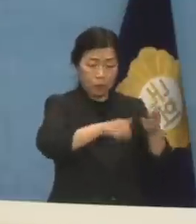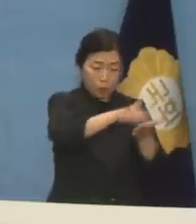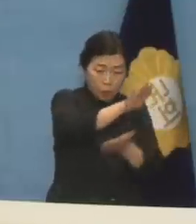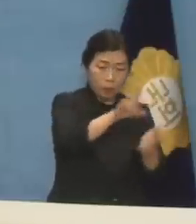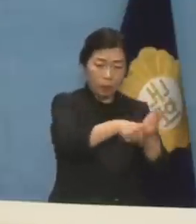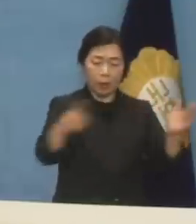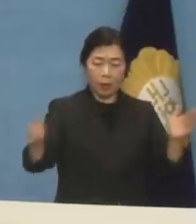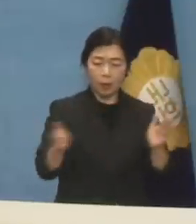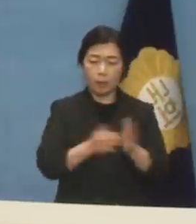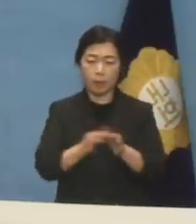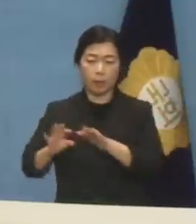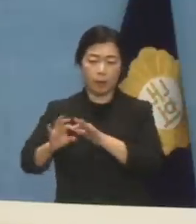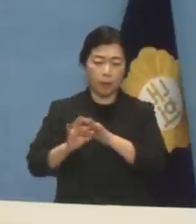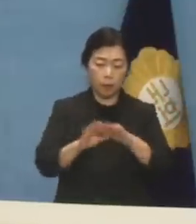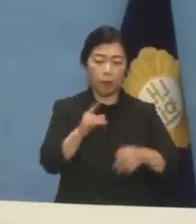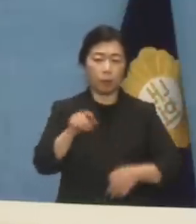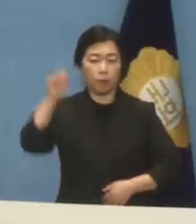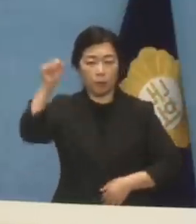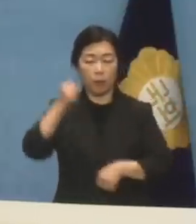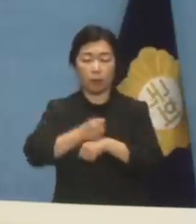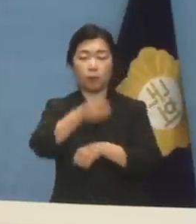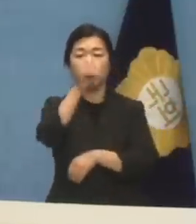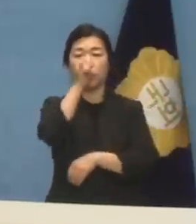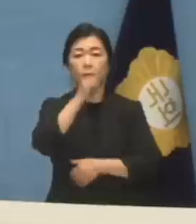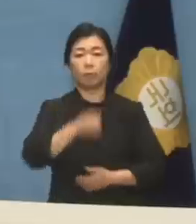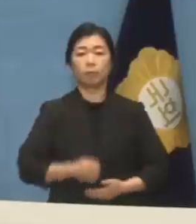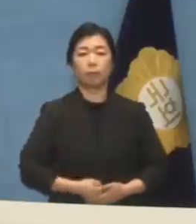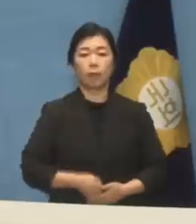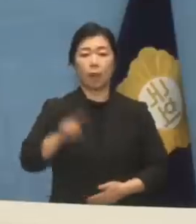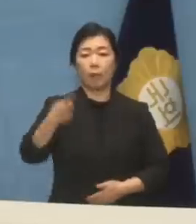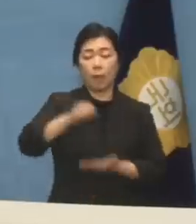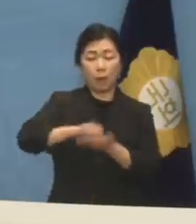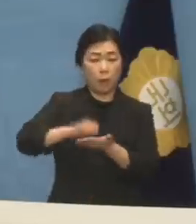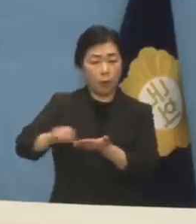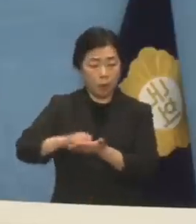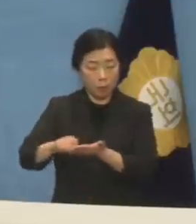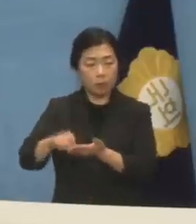때까지 촛불대행진은 계속 이어질 예정입니다. 그리고 100만